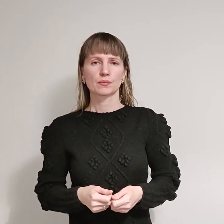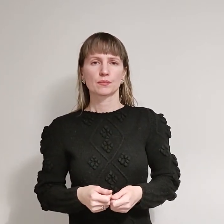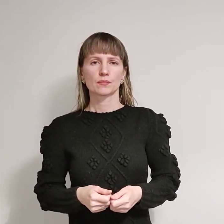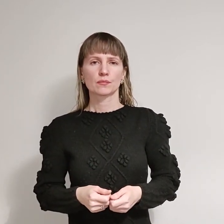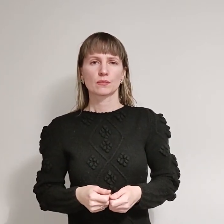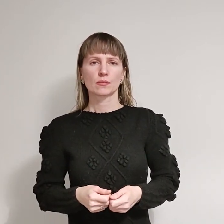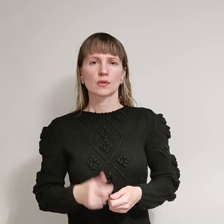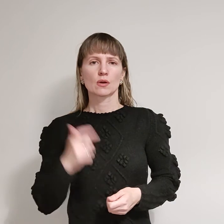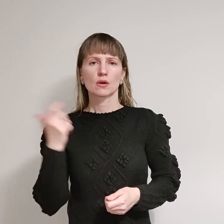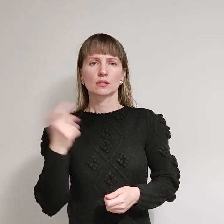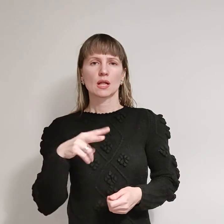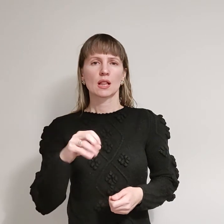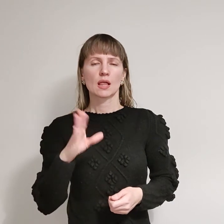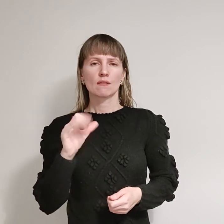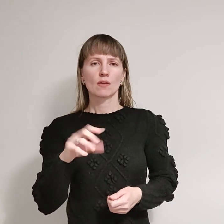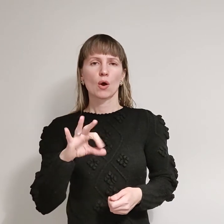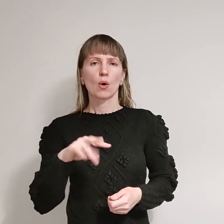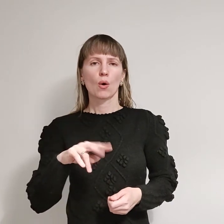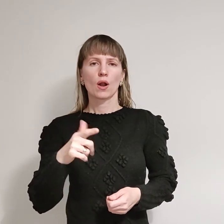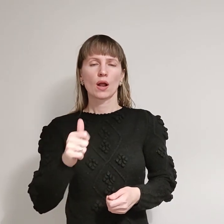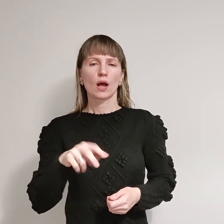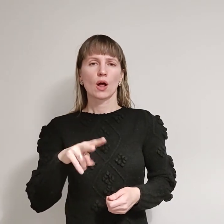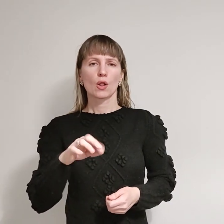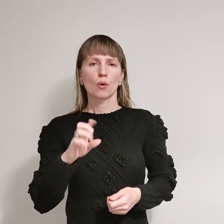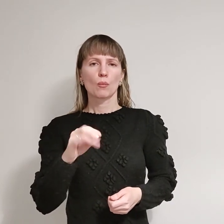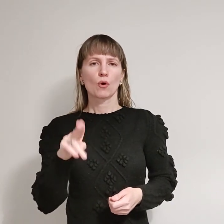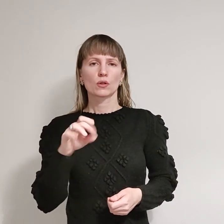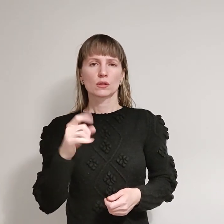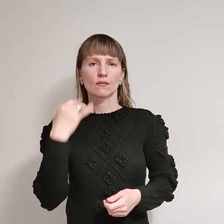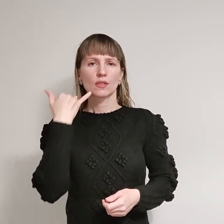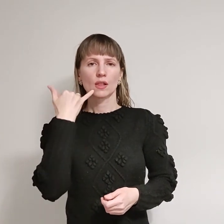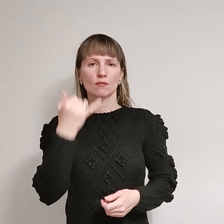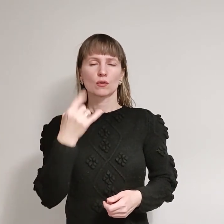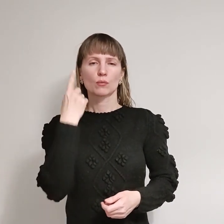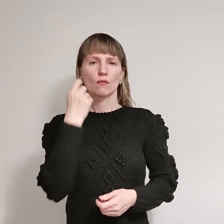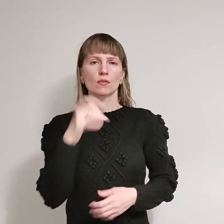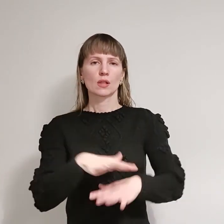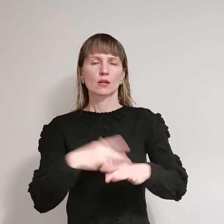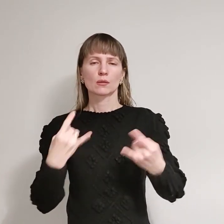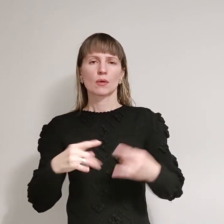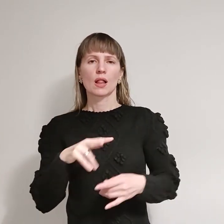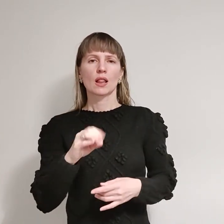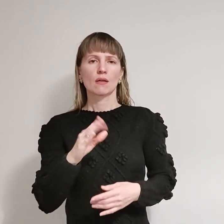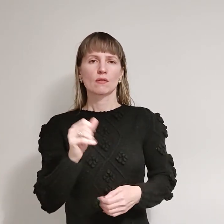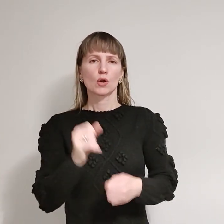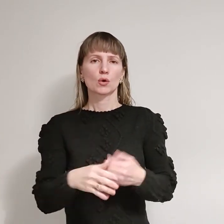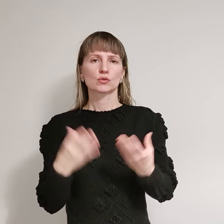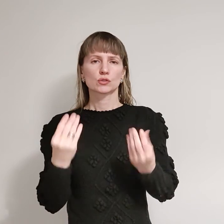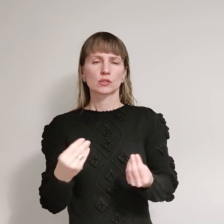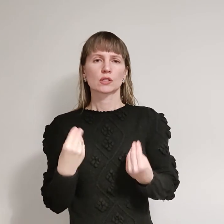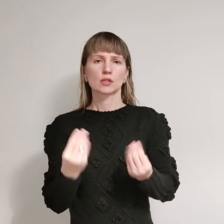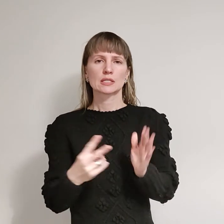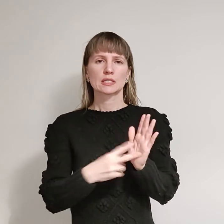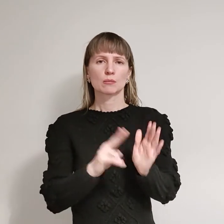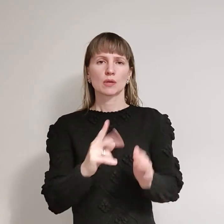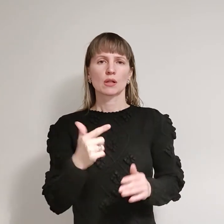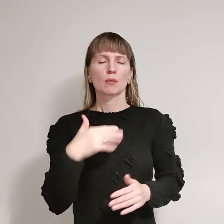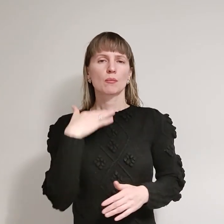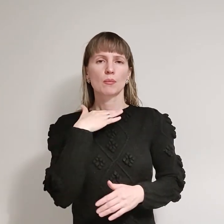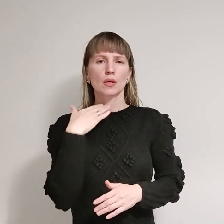Власниця Лева Ольга Лобода у телефонній розмові повідомила Суспільному, Леву кожен день дають 7 кілограмів м'яса. Евакуювати